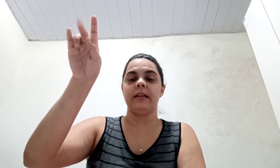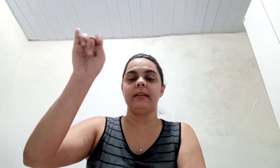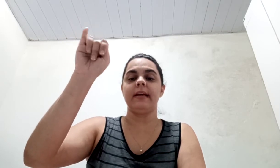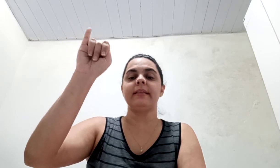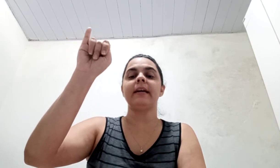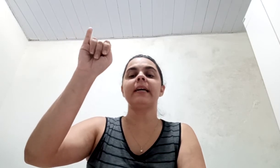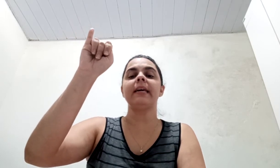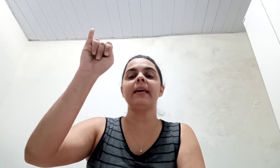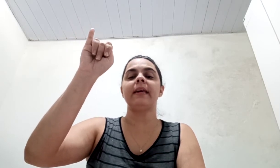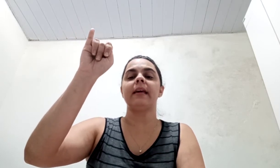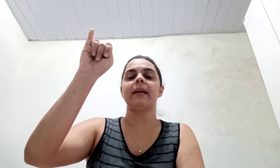letra I,